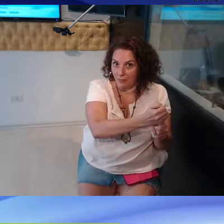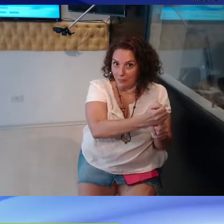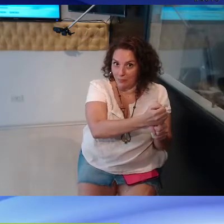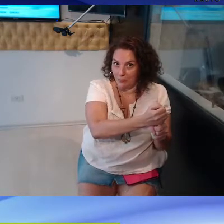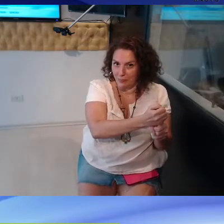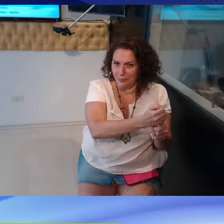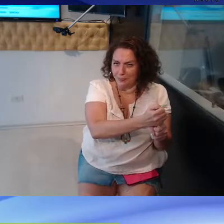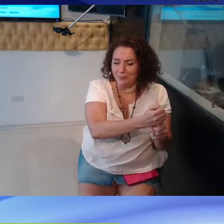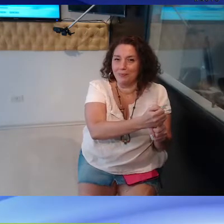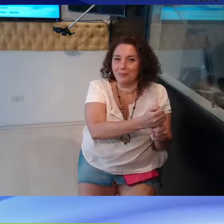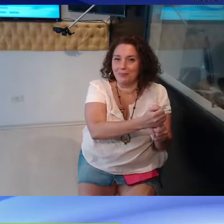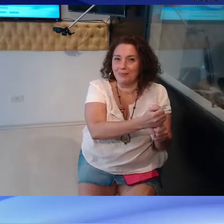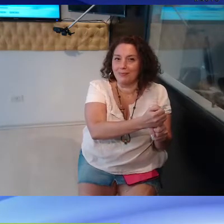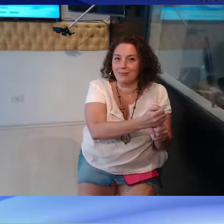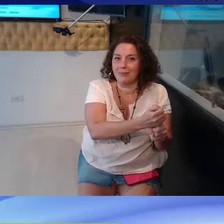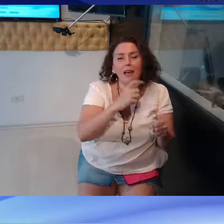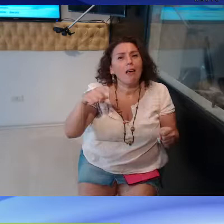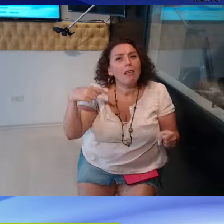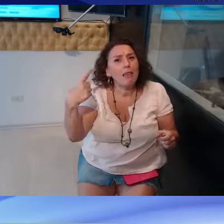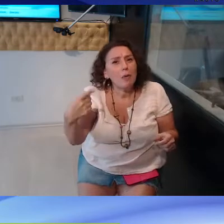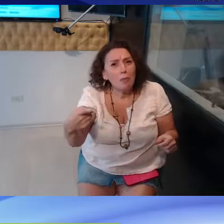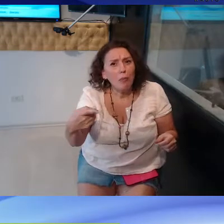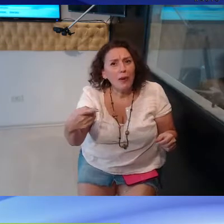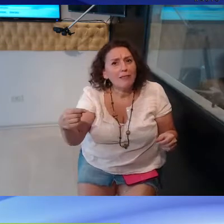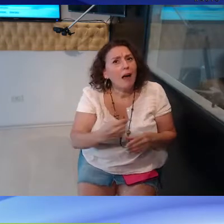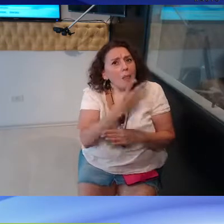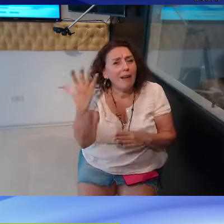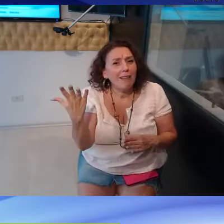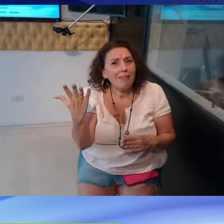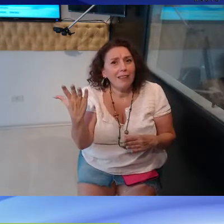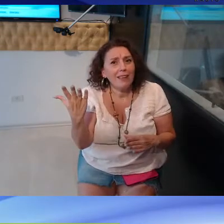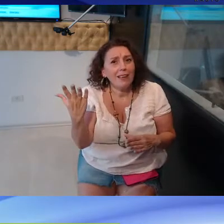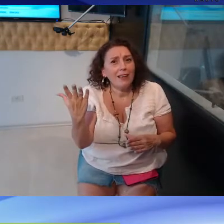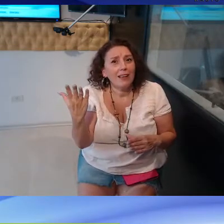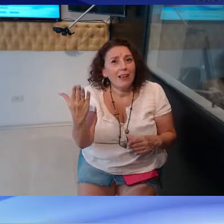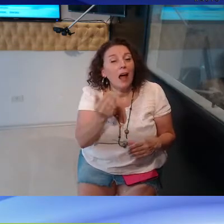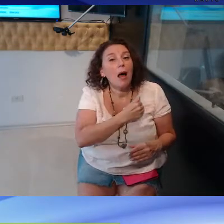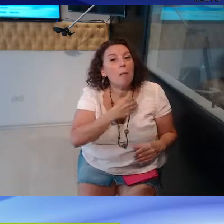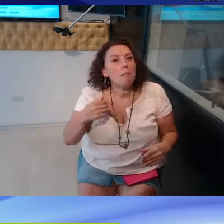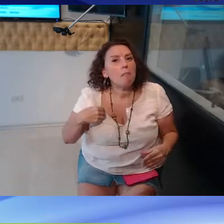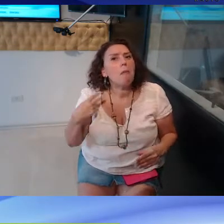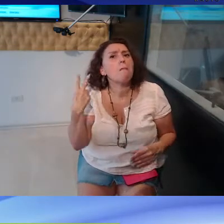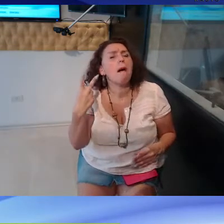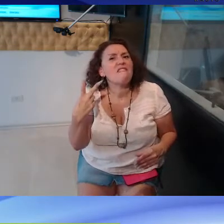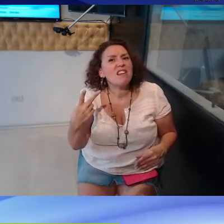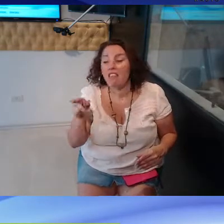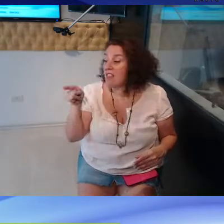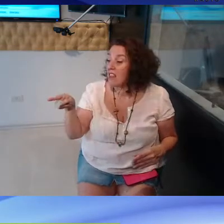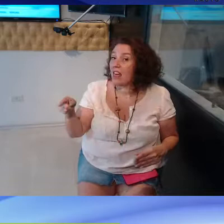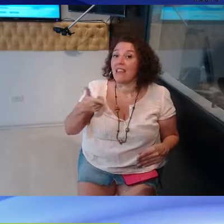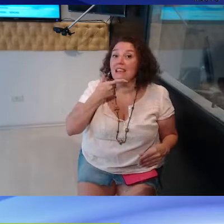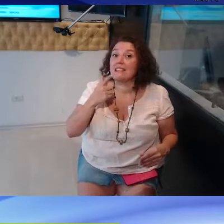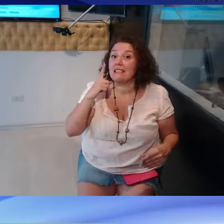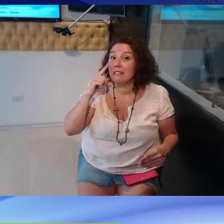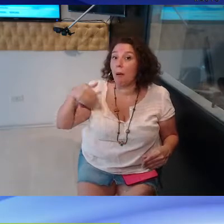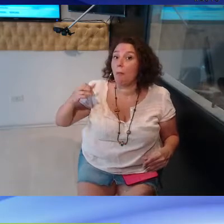en el trabajo. Y después justo aparece la mamá verdadera de Simona, pero Simona no sabe